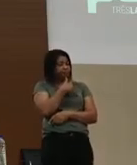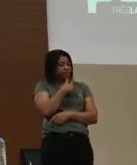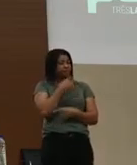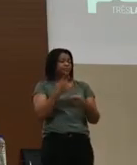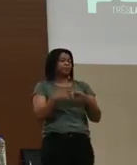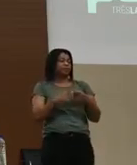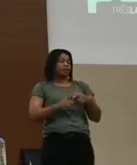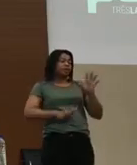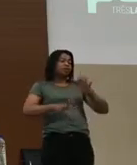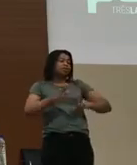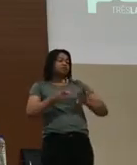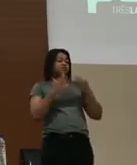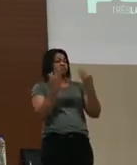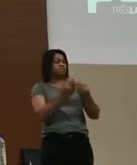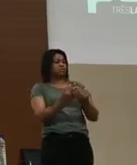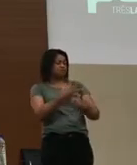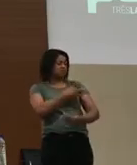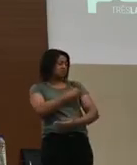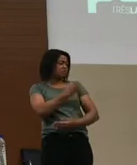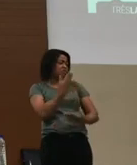de um filho que morreu de diarreia,